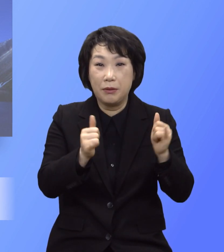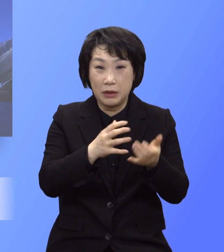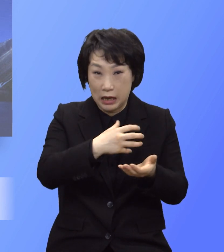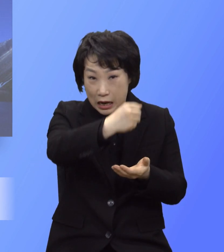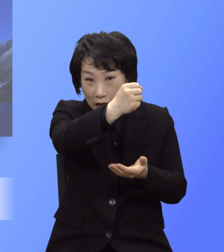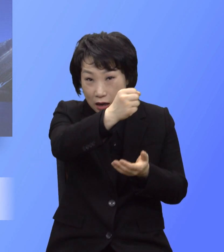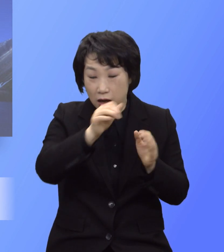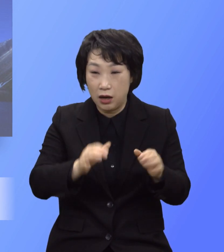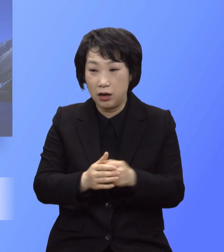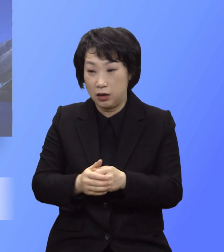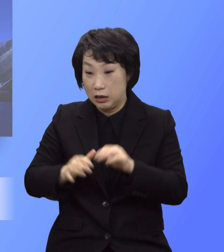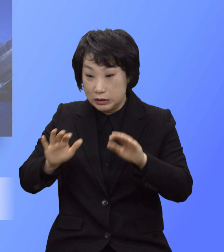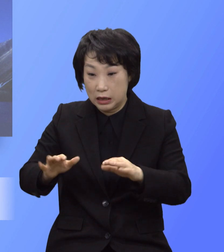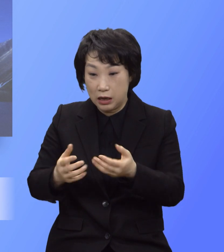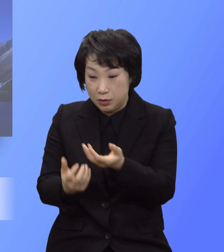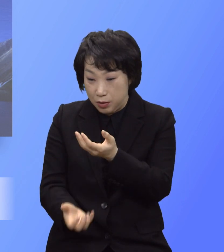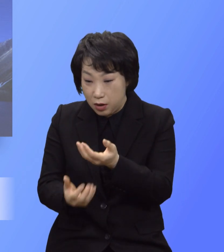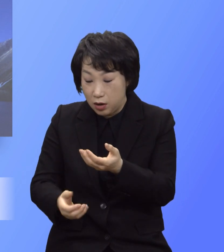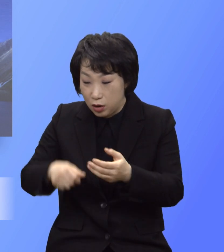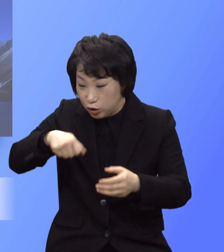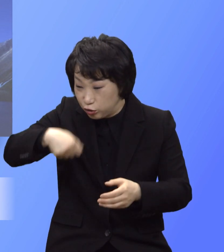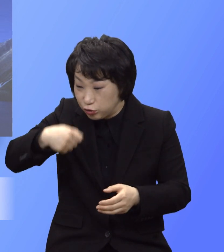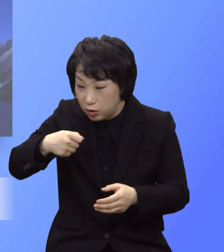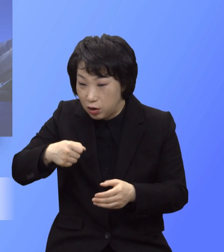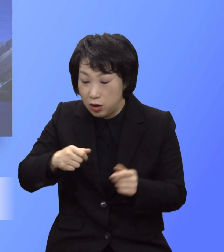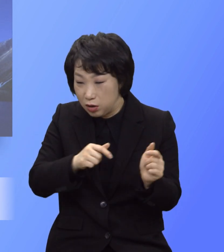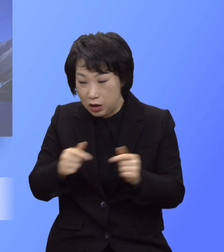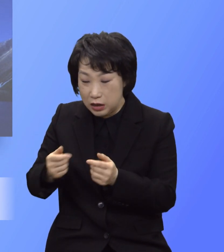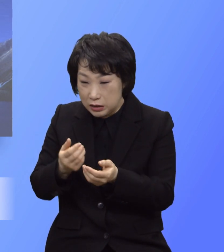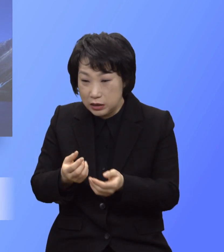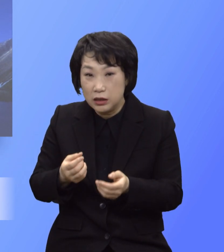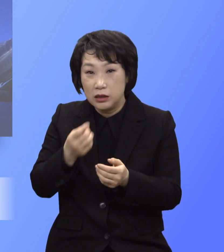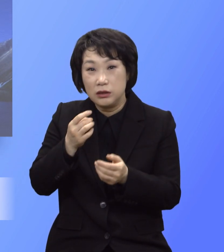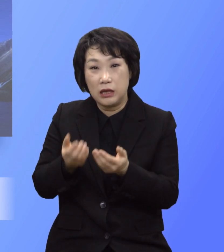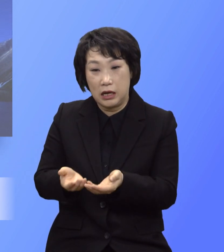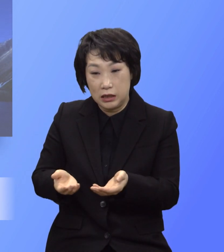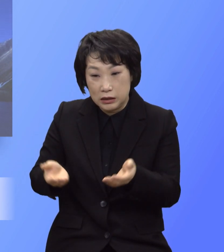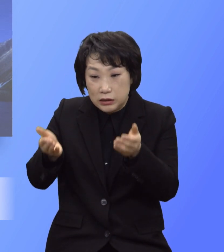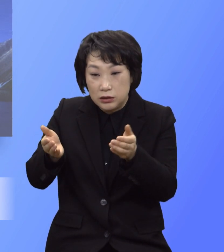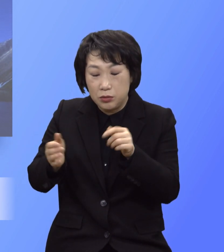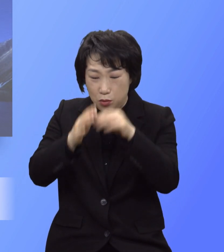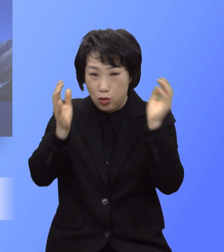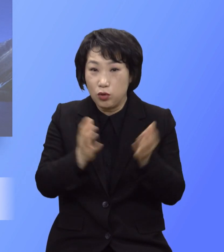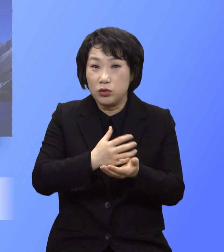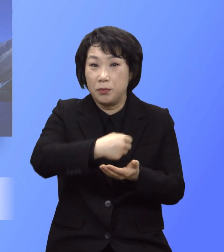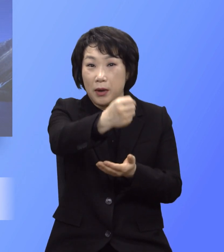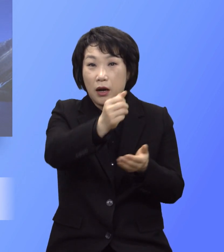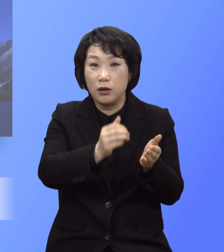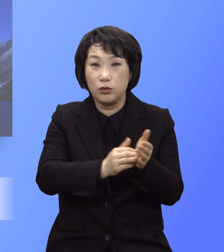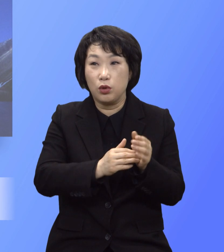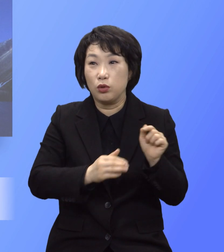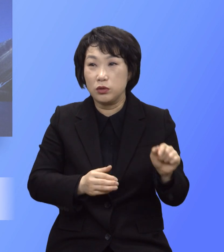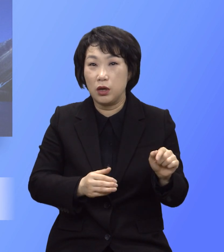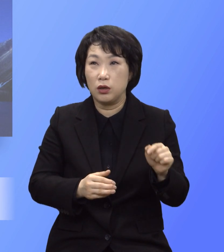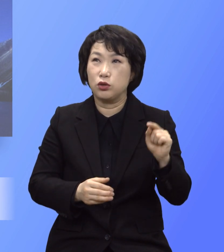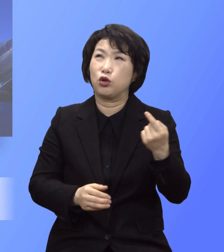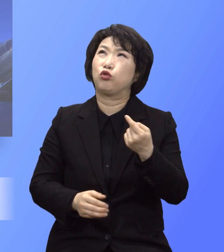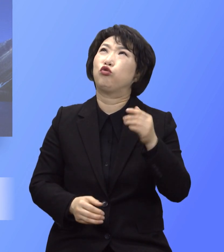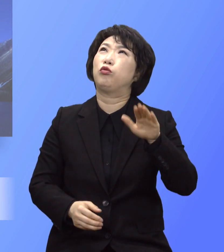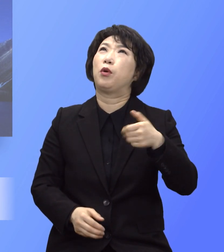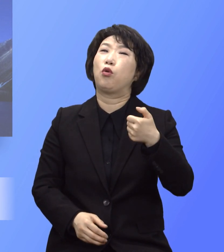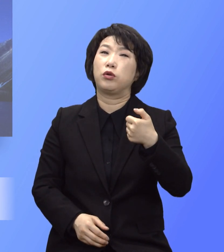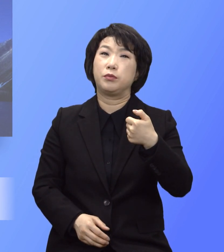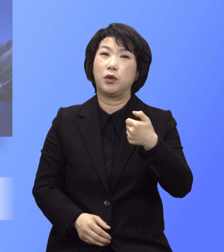밥 먹는 식기 주방까지 다 가지고 가고 그리고